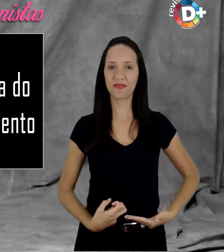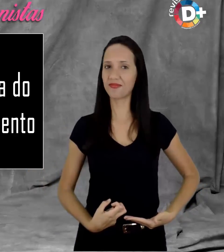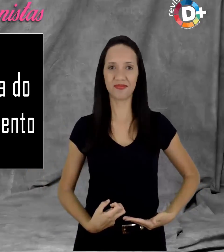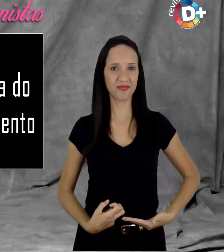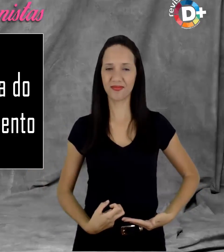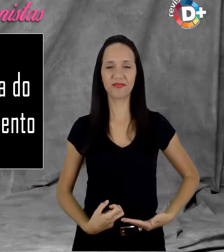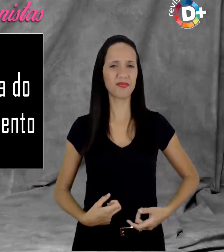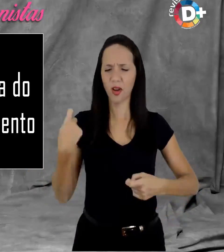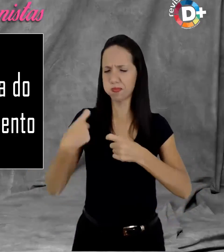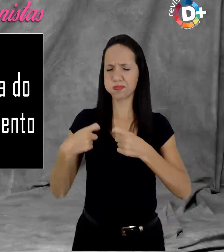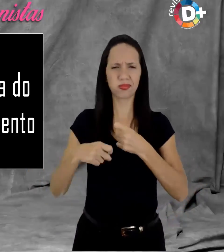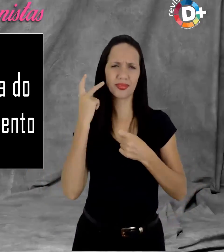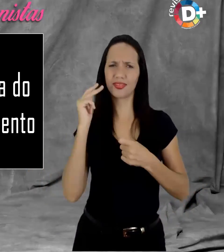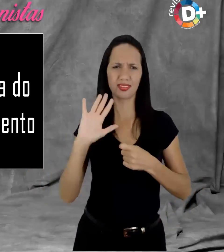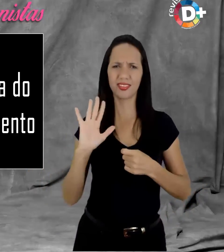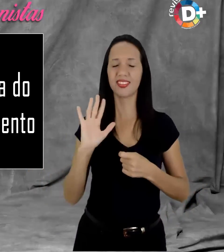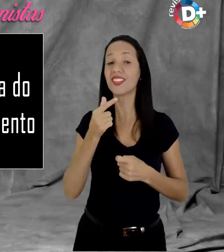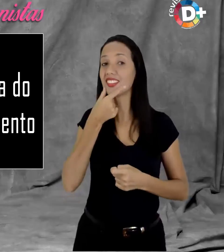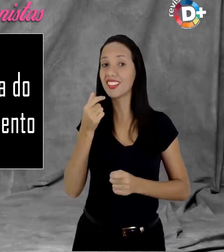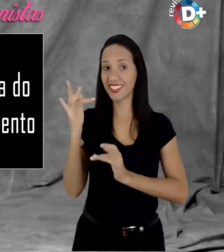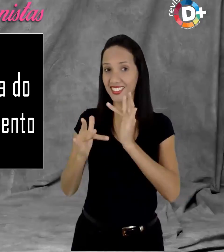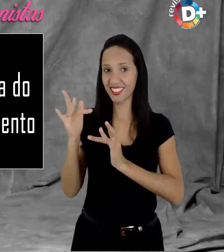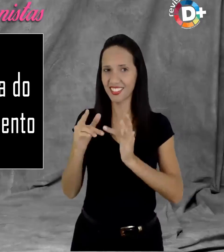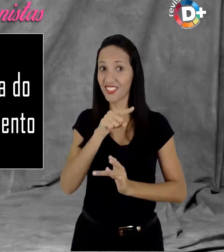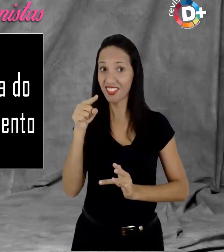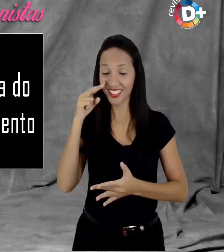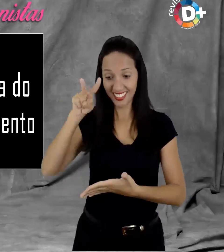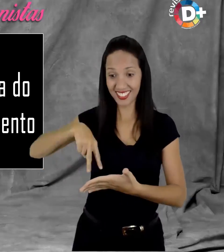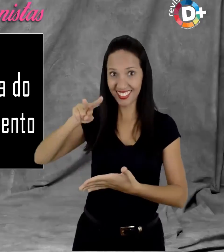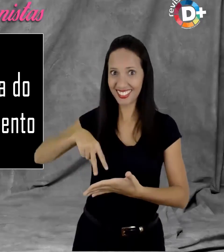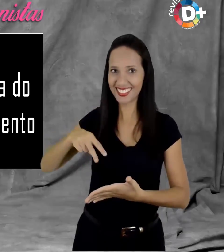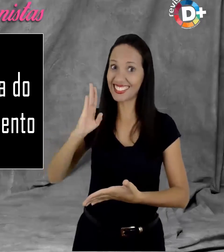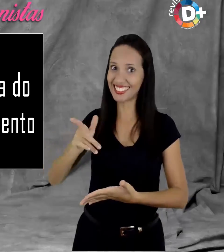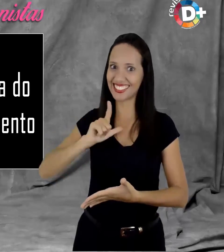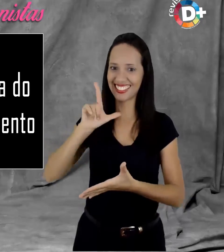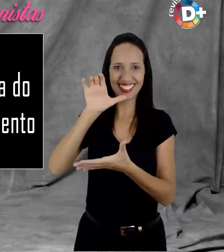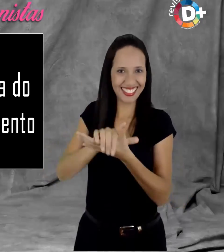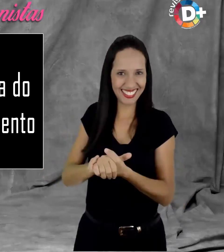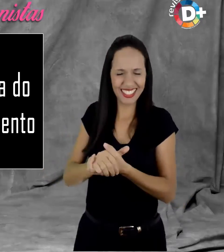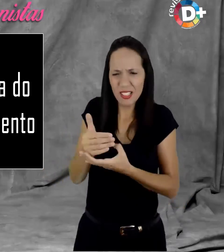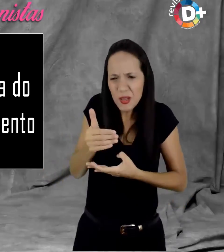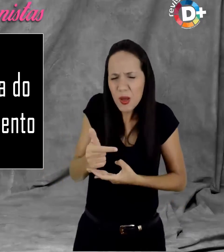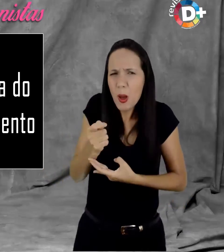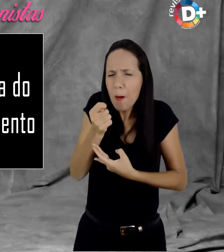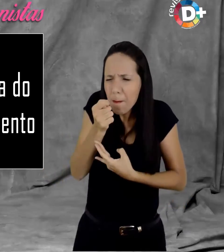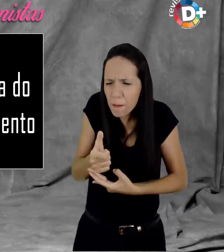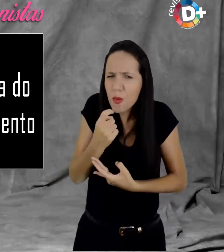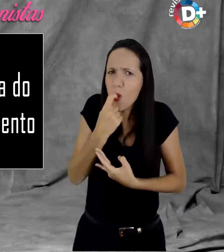inseminação artificial. O noivo, que provavelmente, enquanto você lê, caro leitor, já é marido, pois estavam